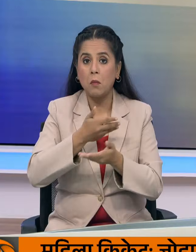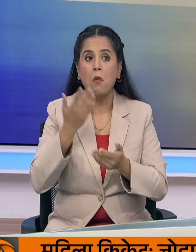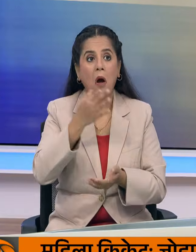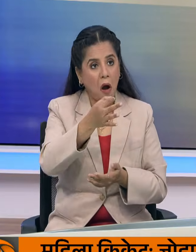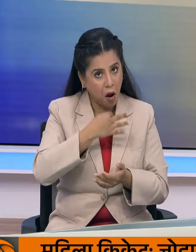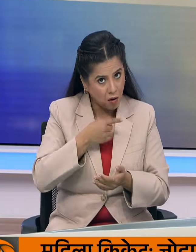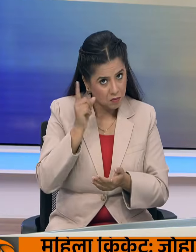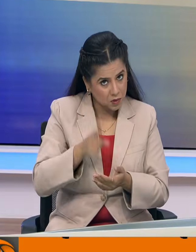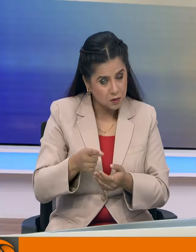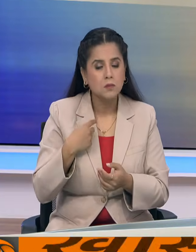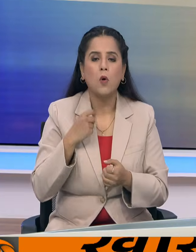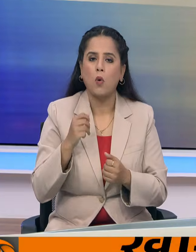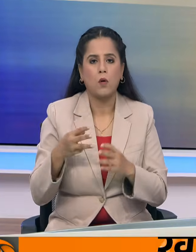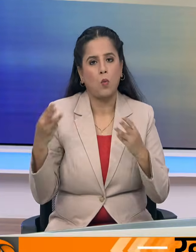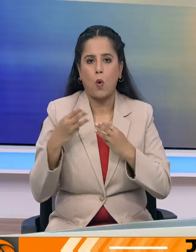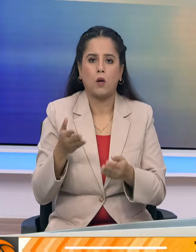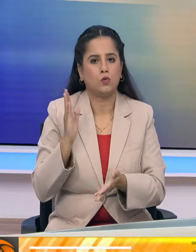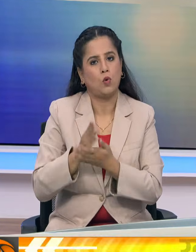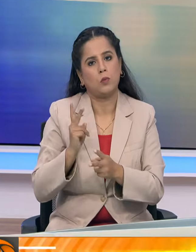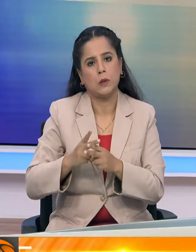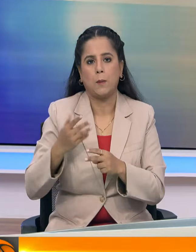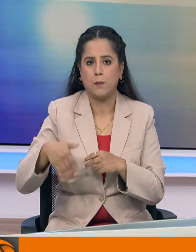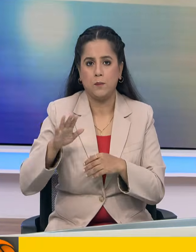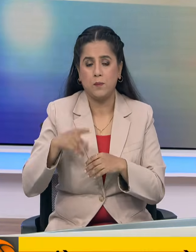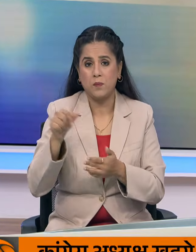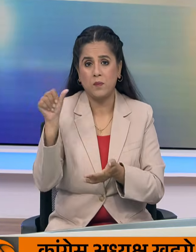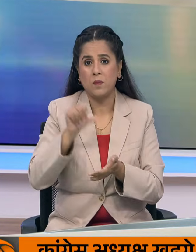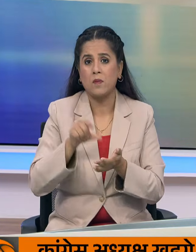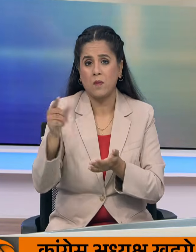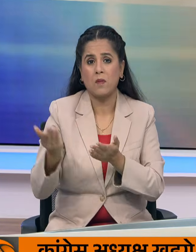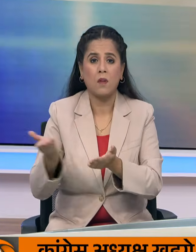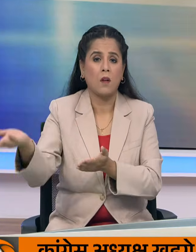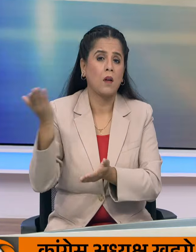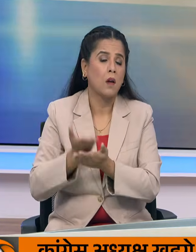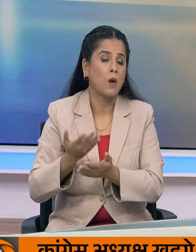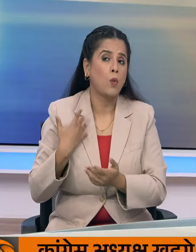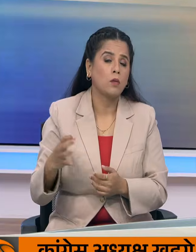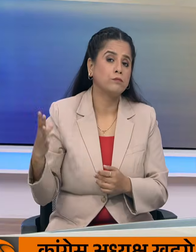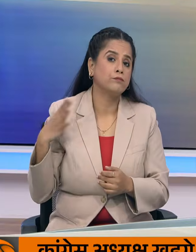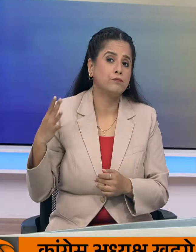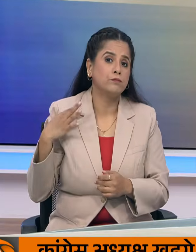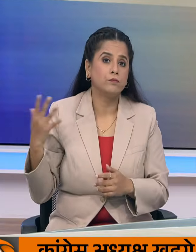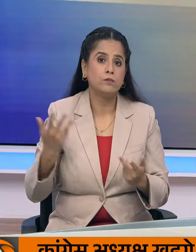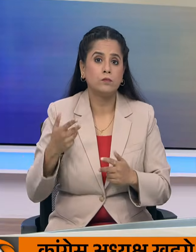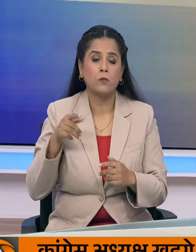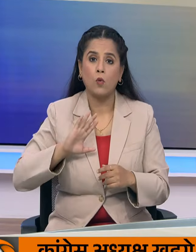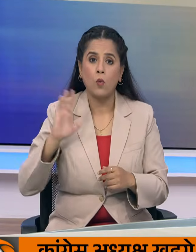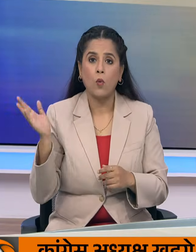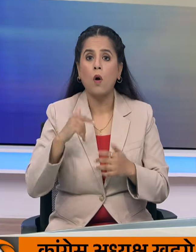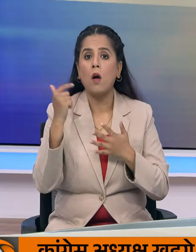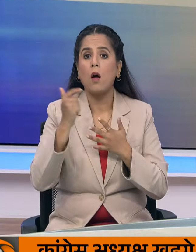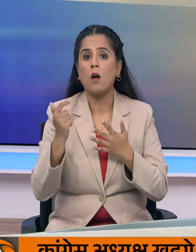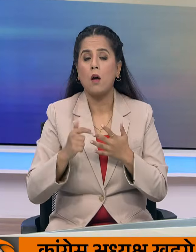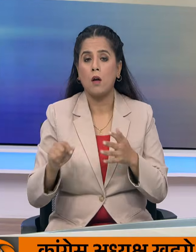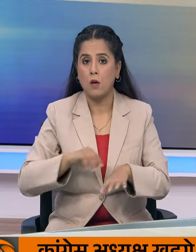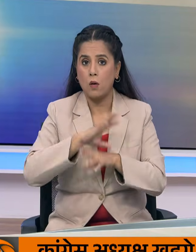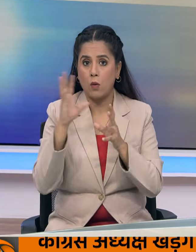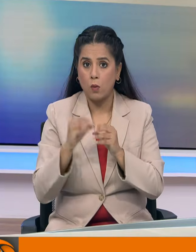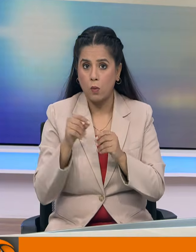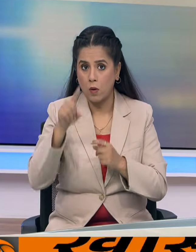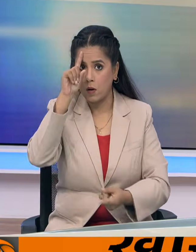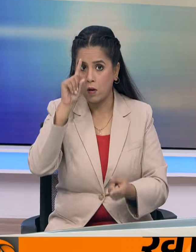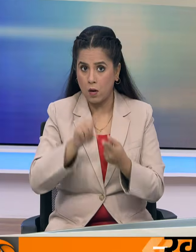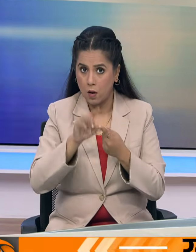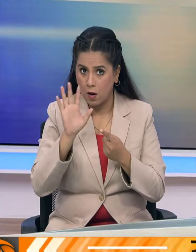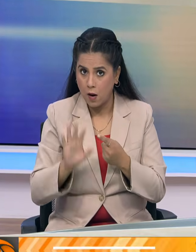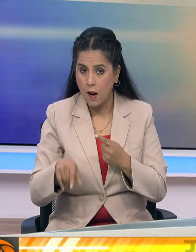है। साथ ही उन्होंने कहा कि वह ईरान में से एक ऐसे प्रस्ताव का इंतजार कर रहे हैं जिसमें सभी बातें एक साथ और सहमति